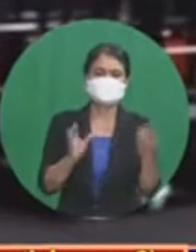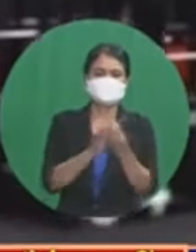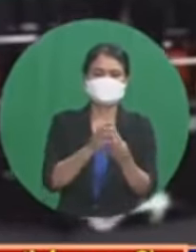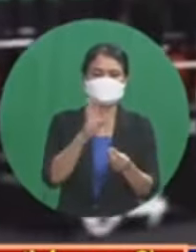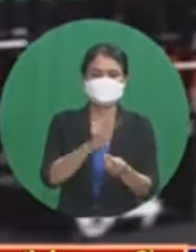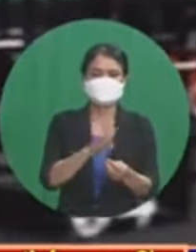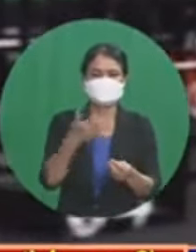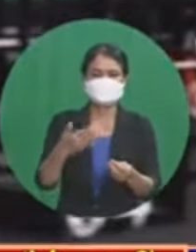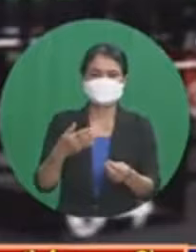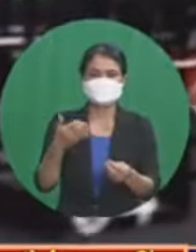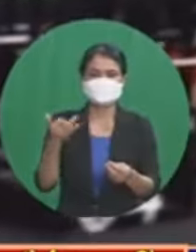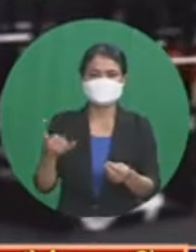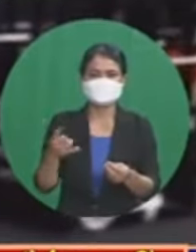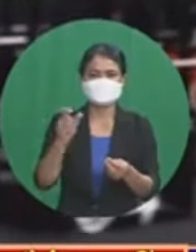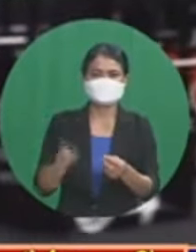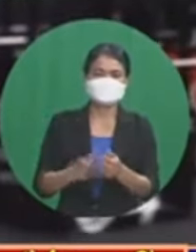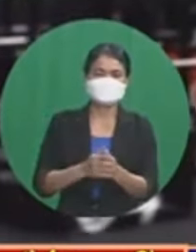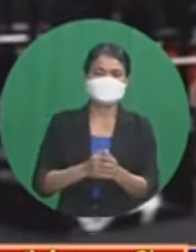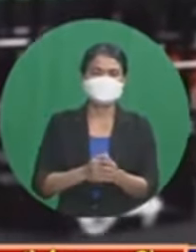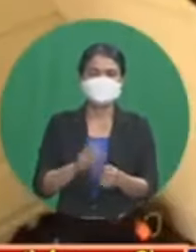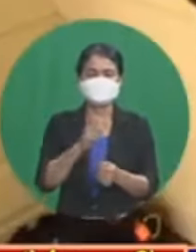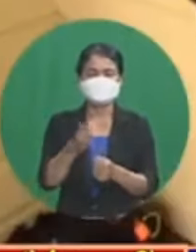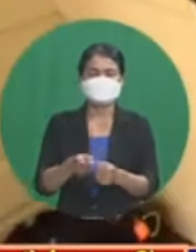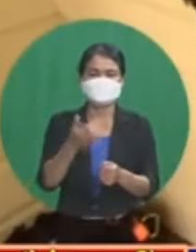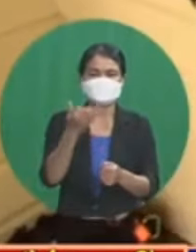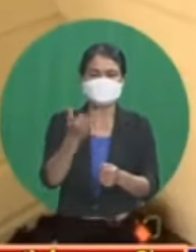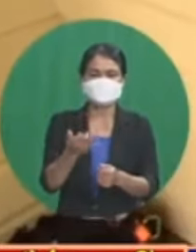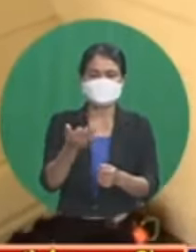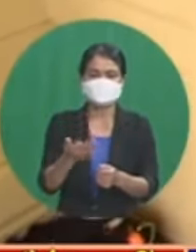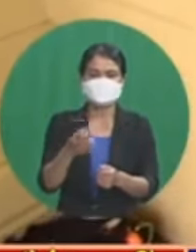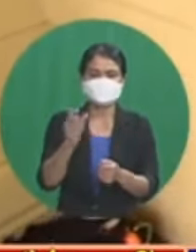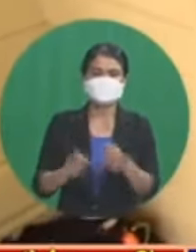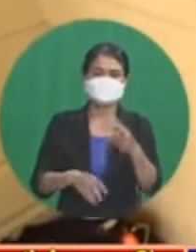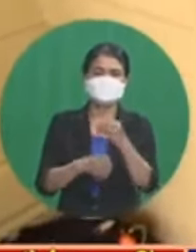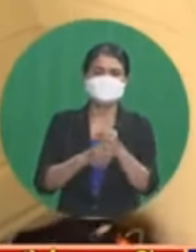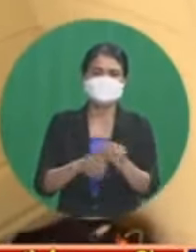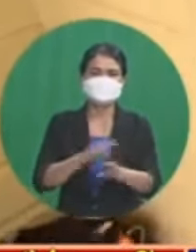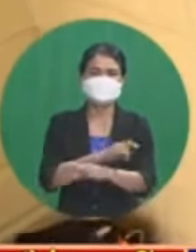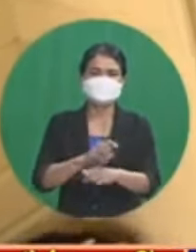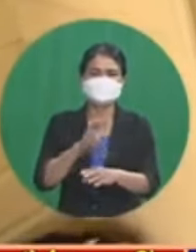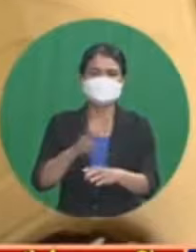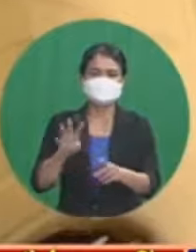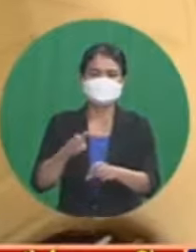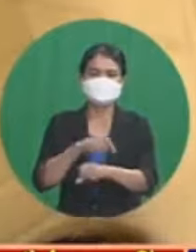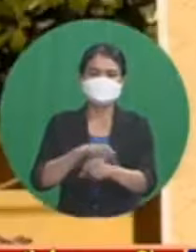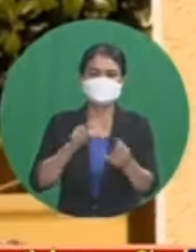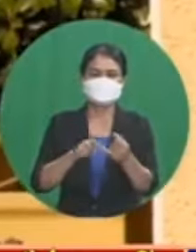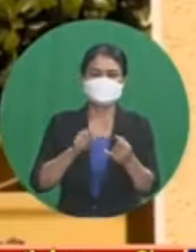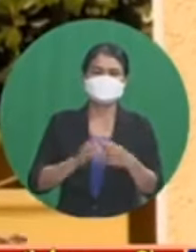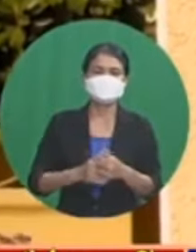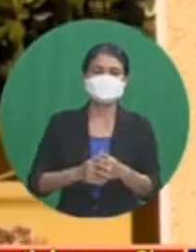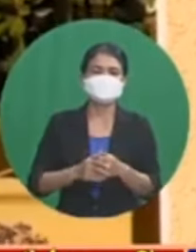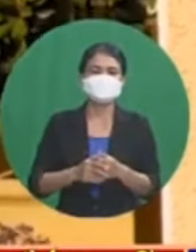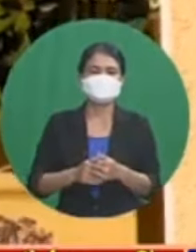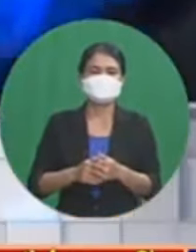ចំនួន 496 ករណីនិងស្លាប់8 ករណីបន្ថែមទៀតក្នុងពេល24 ម៉ោងចុងក្រោយ